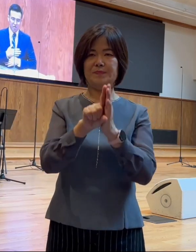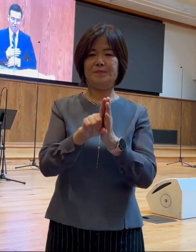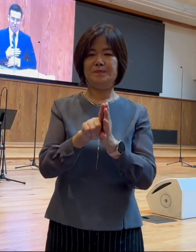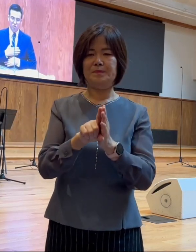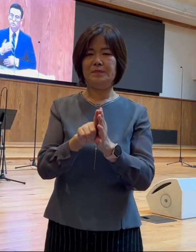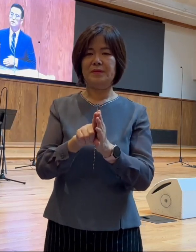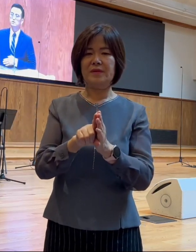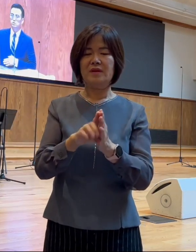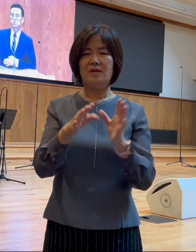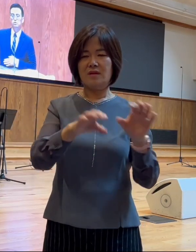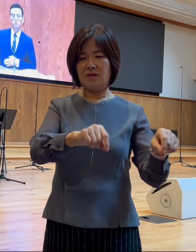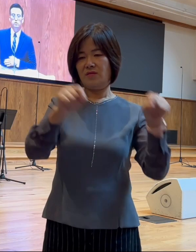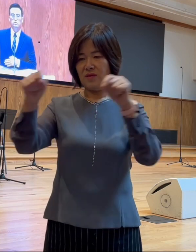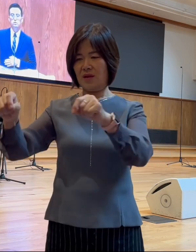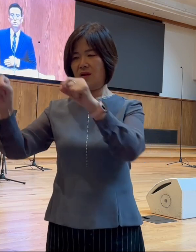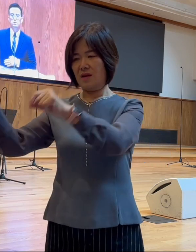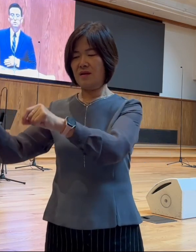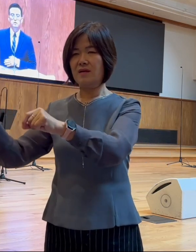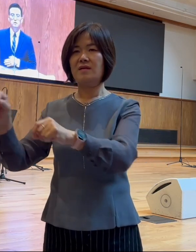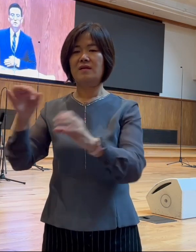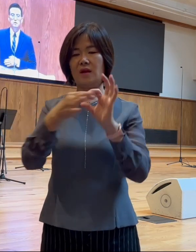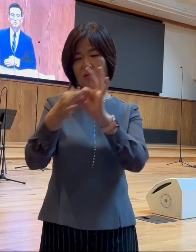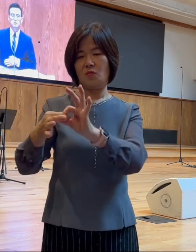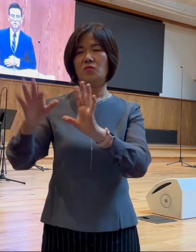믿음의 연장선이었던 거예요.